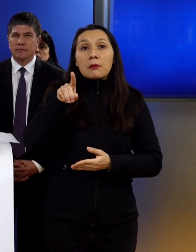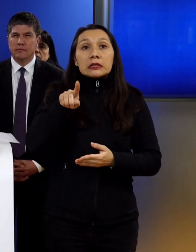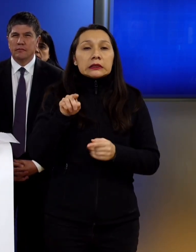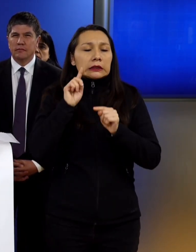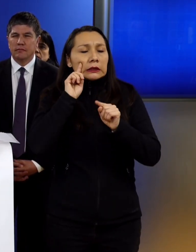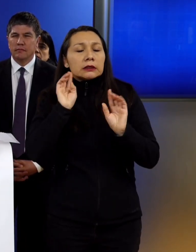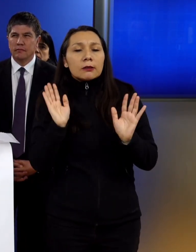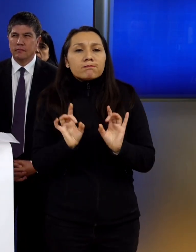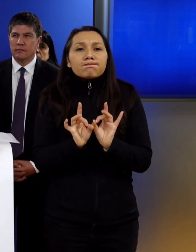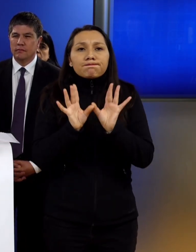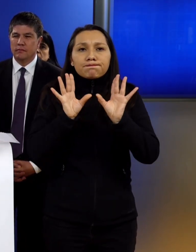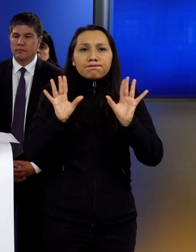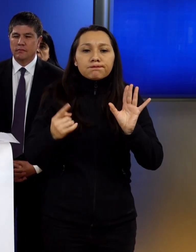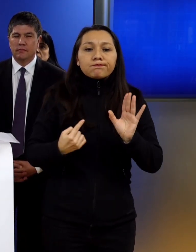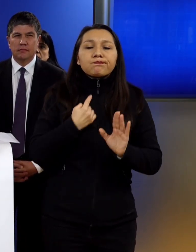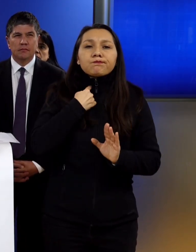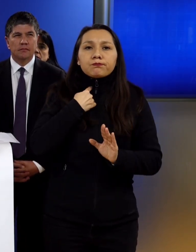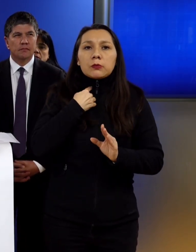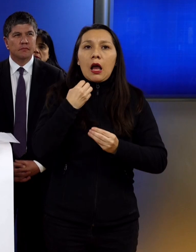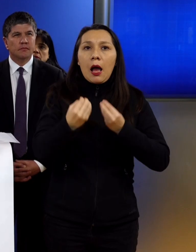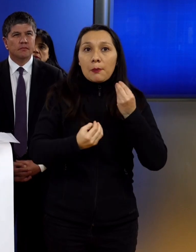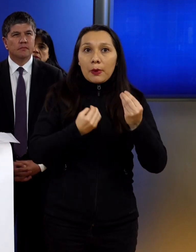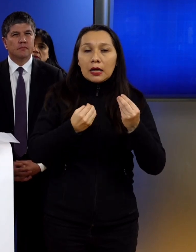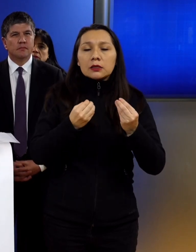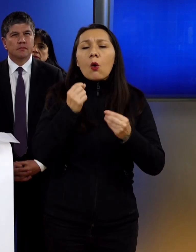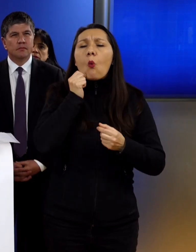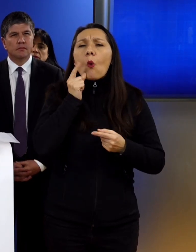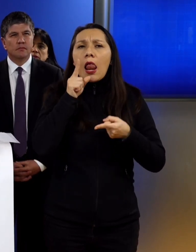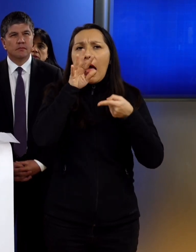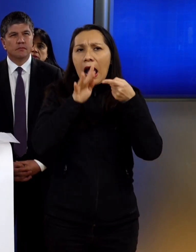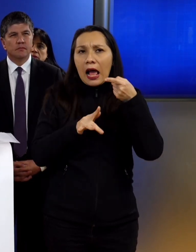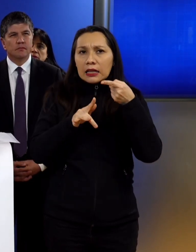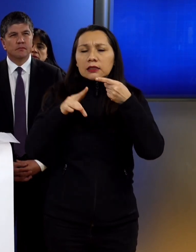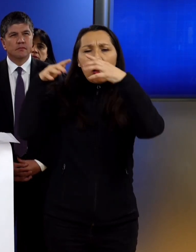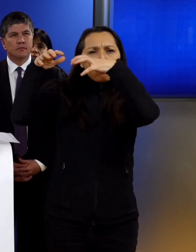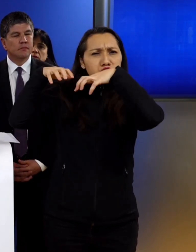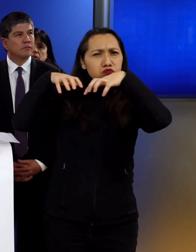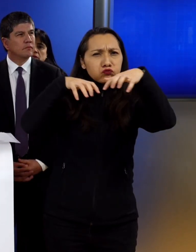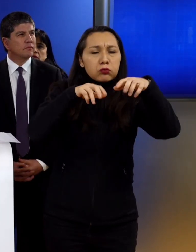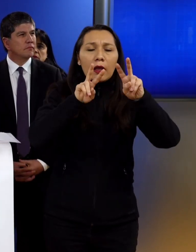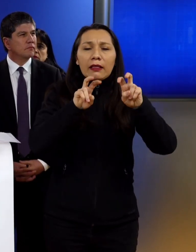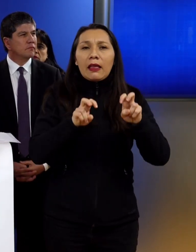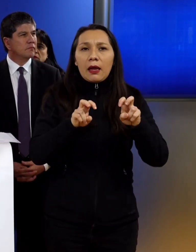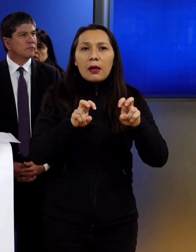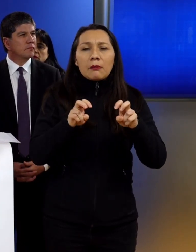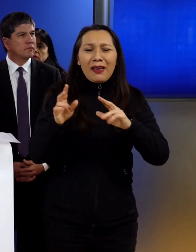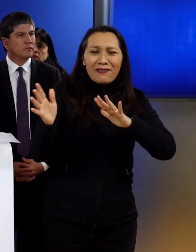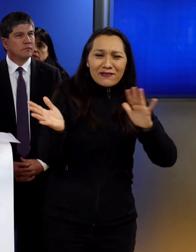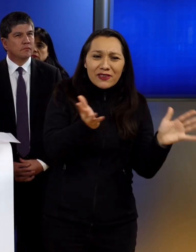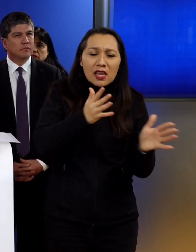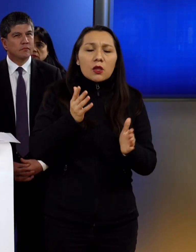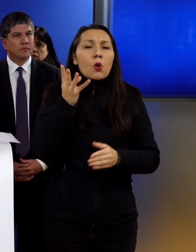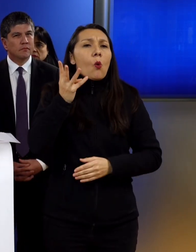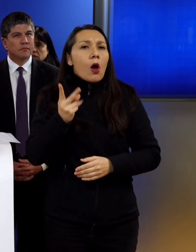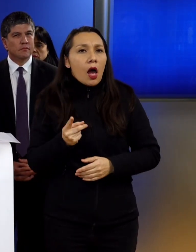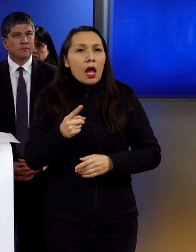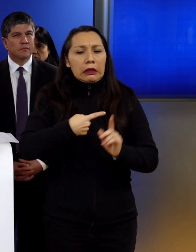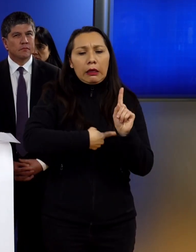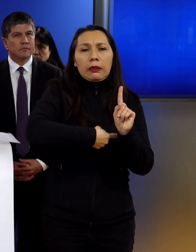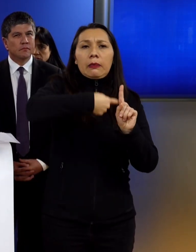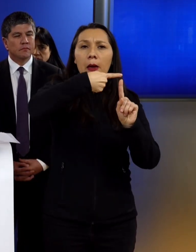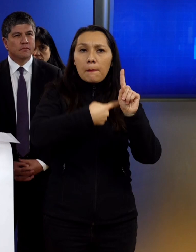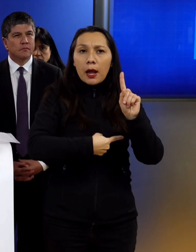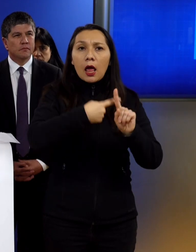relación a las eventuales afectaciones y las características que va a tener este evento en cuanto a viento,